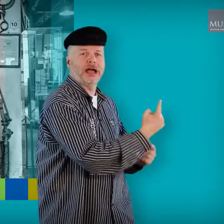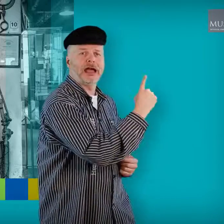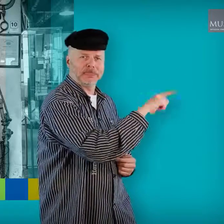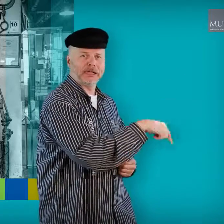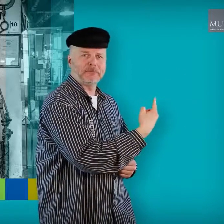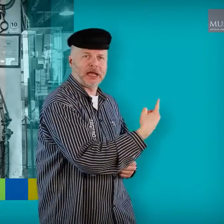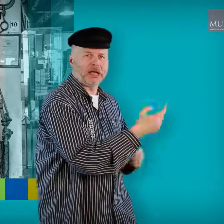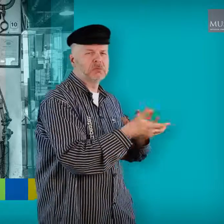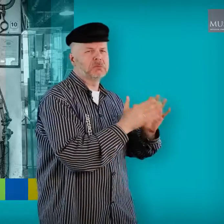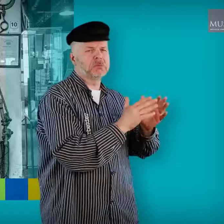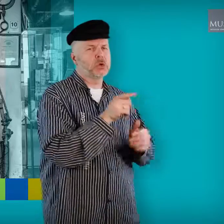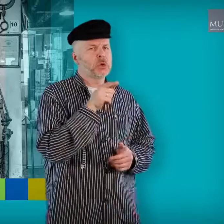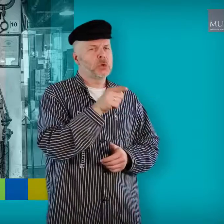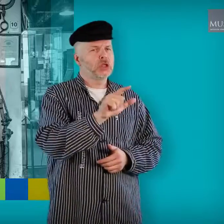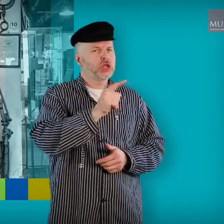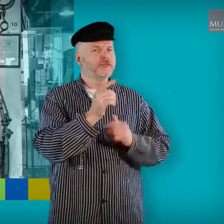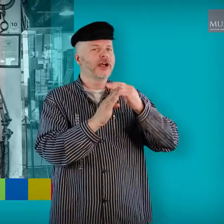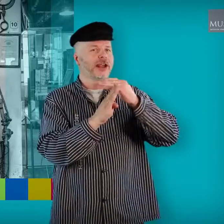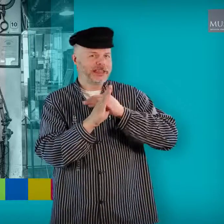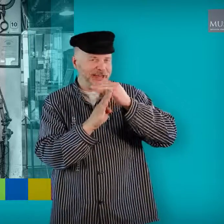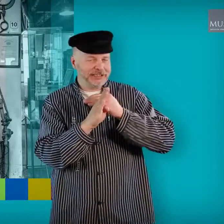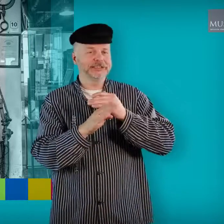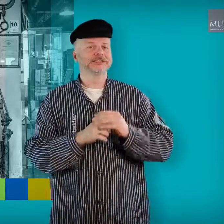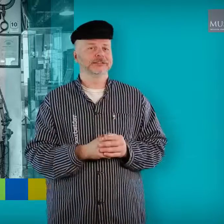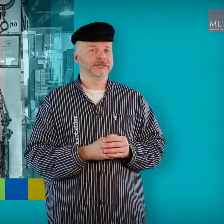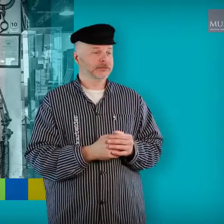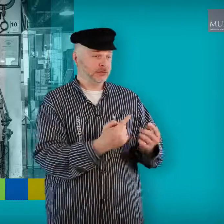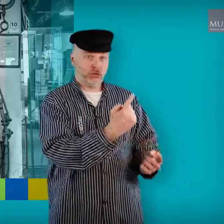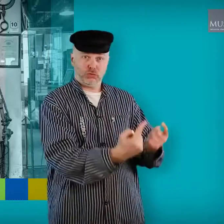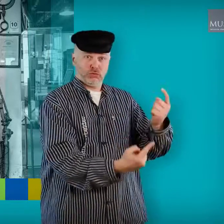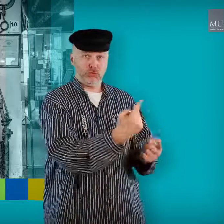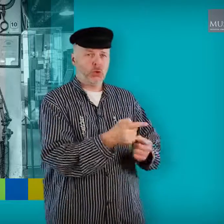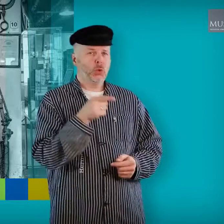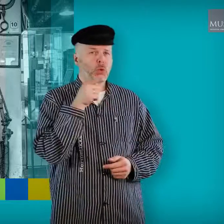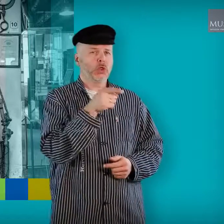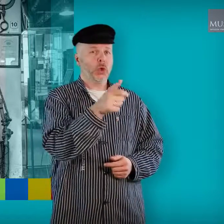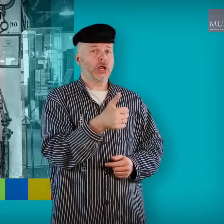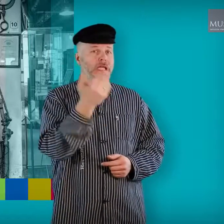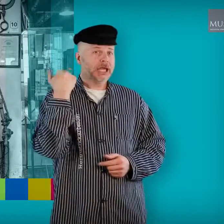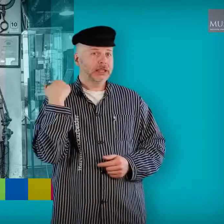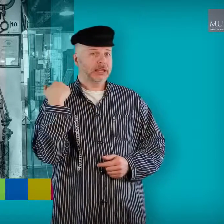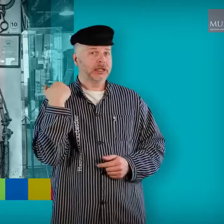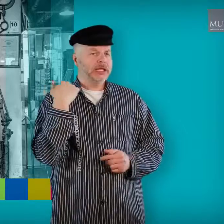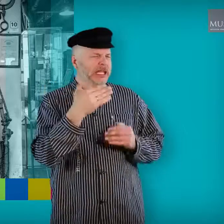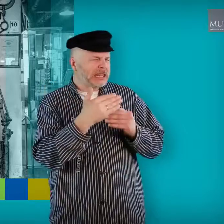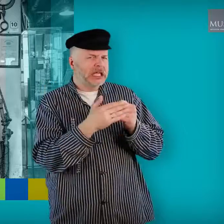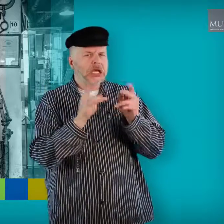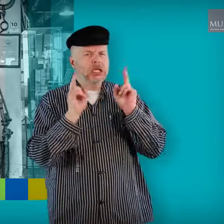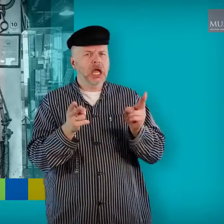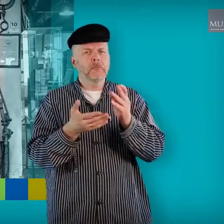Deretter ble boksene kokt i en time på 112 grader. Metoden de brukte for 100 år siden,